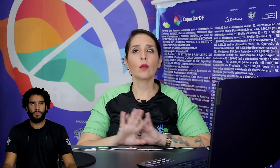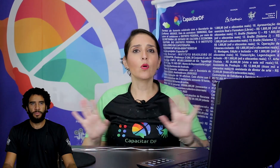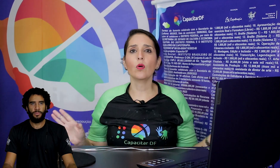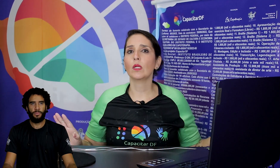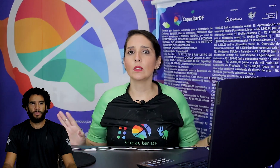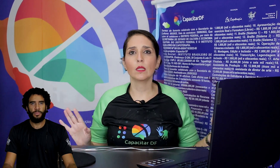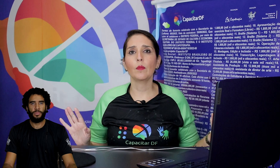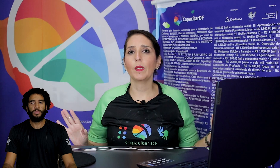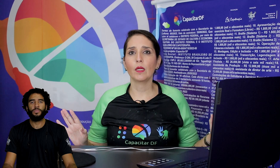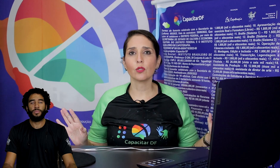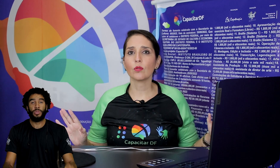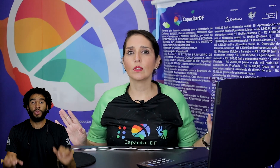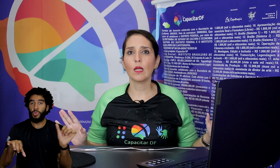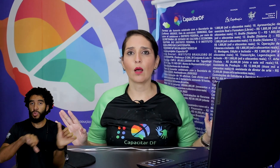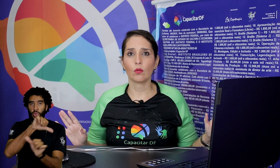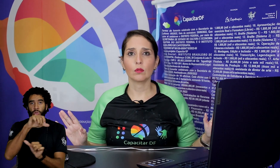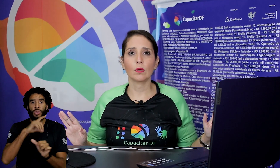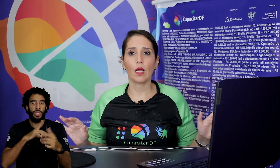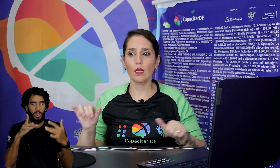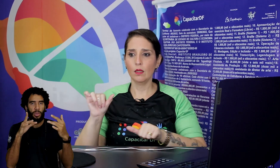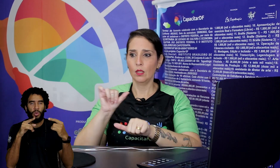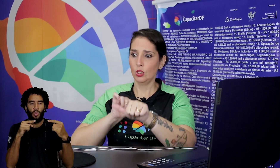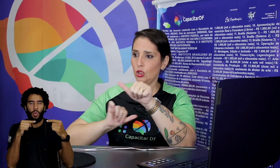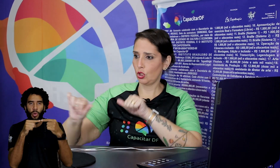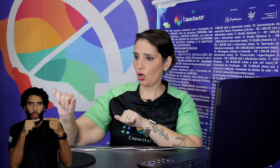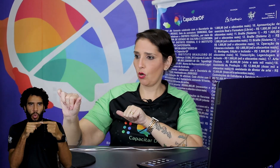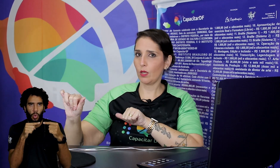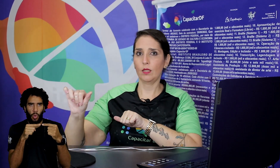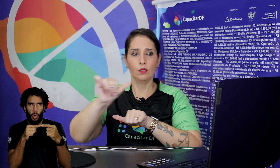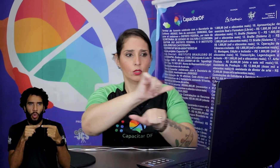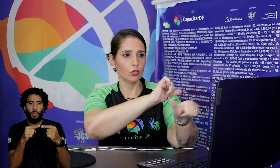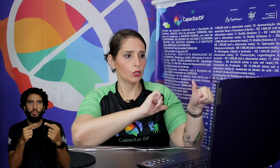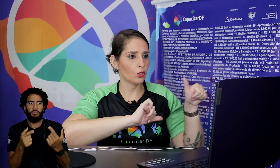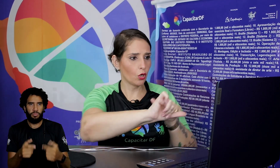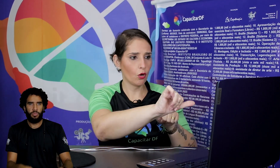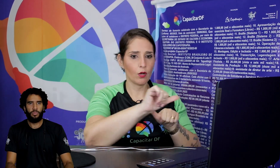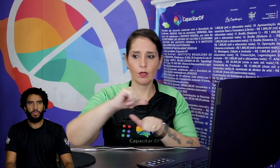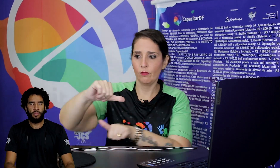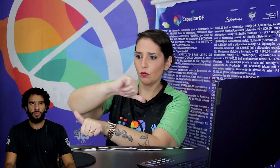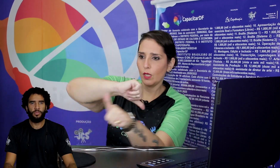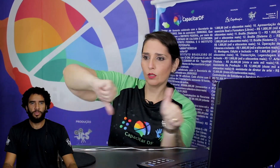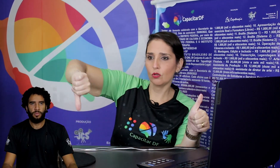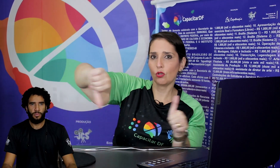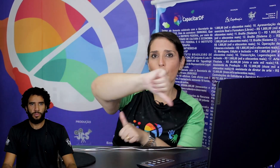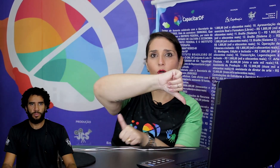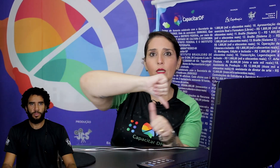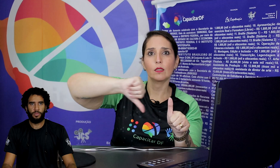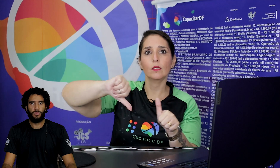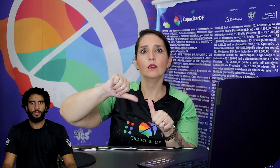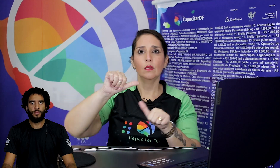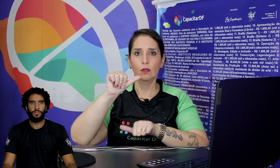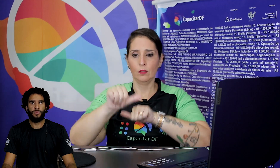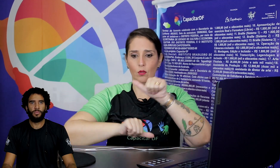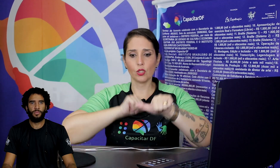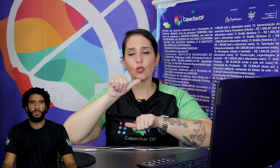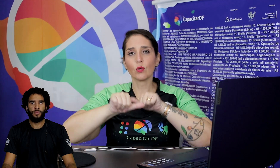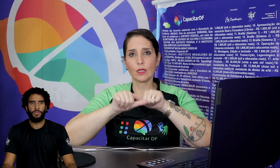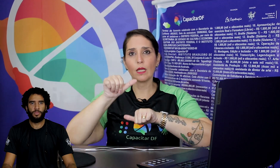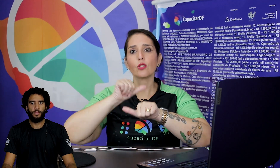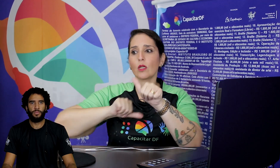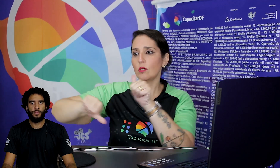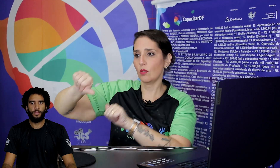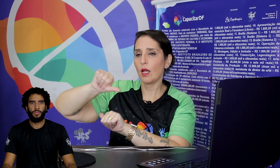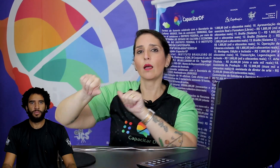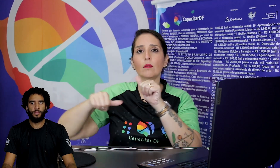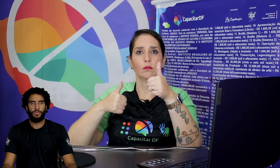Trocar tem concordância independente do sinal, tá? Troca, troca, fulano, troca. Então, a gente